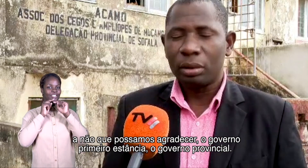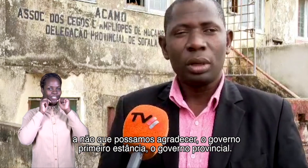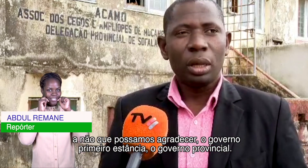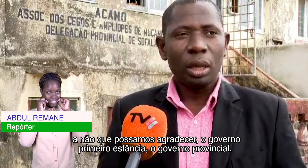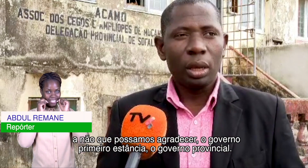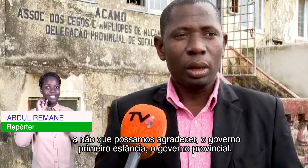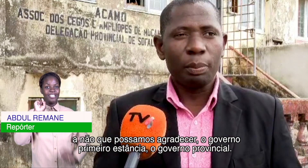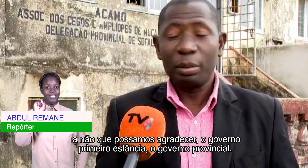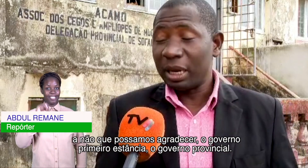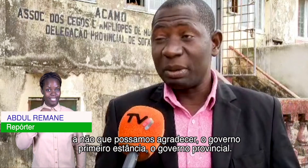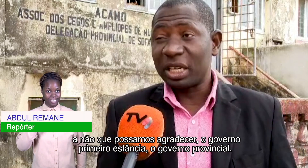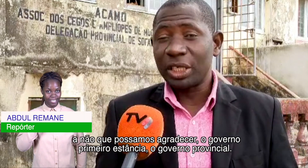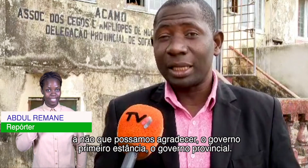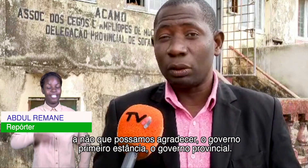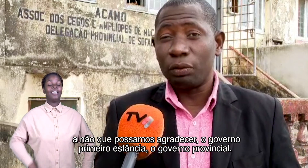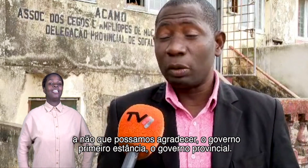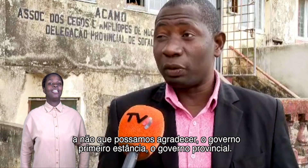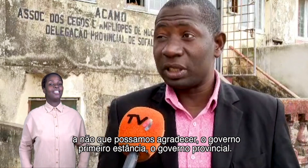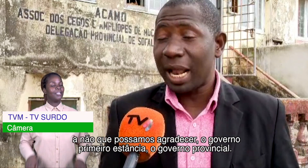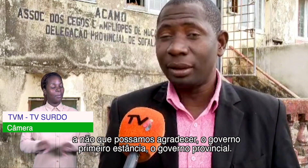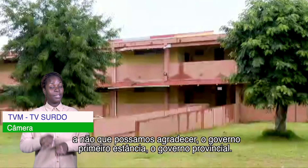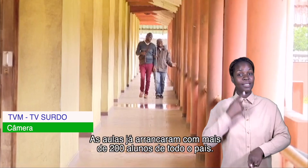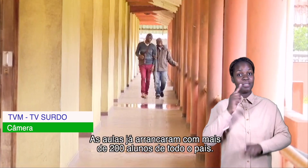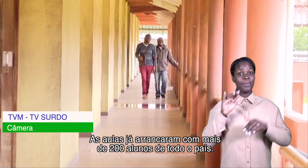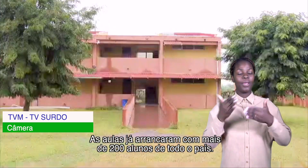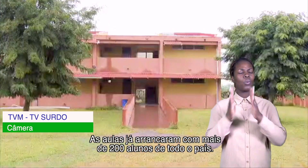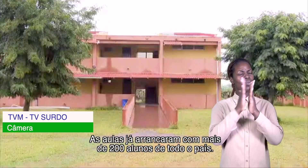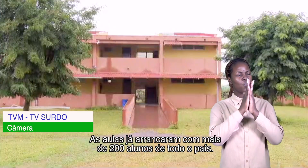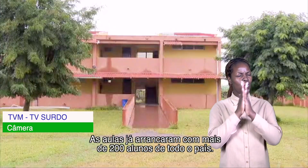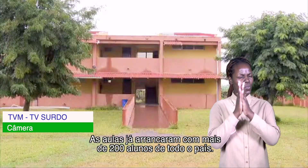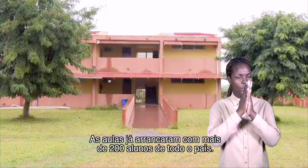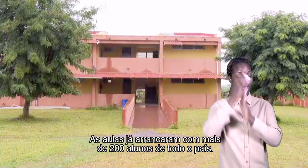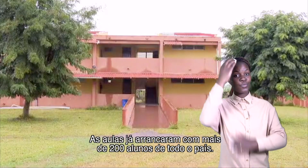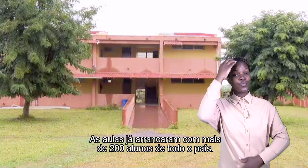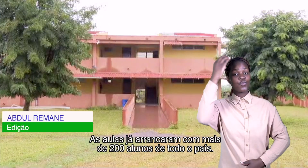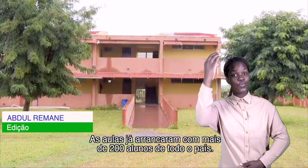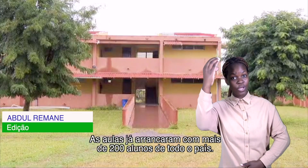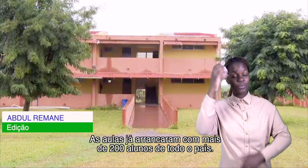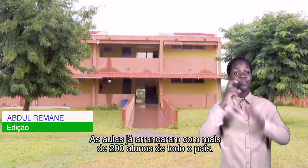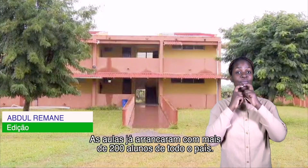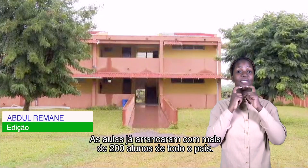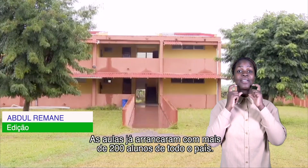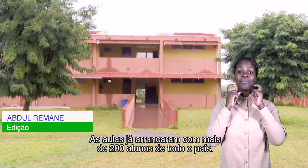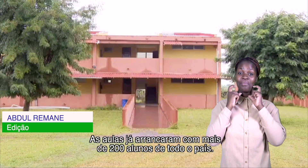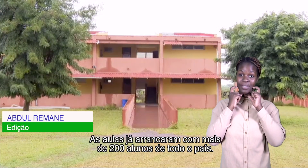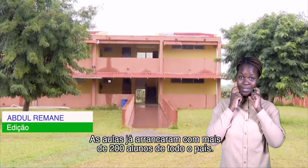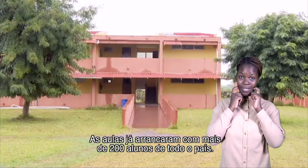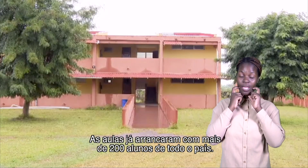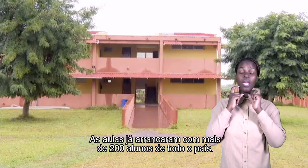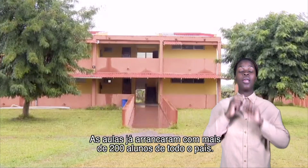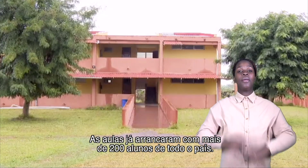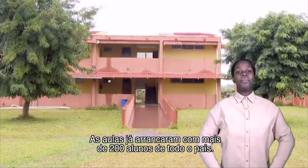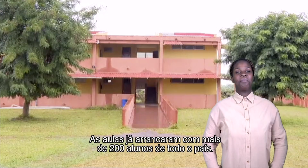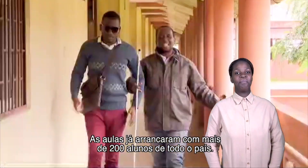governo, na primeira instância, o governo provincial. As aulas já arrancaram com mais de 200 alunos